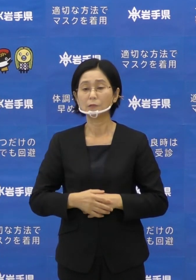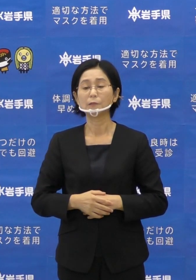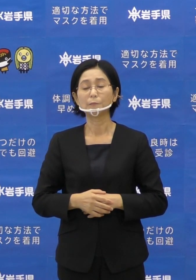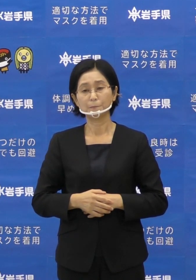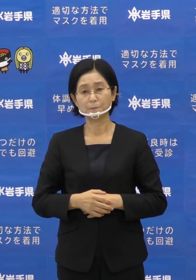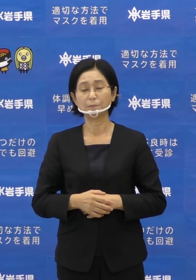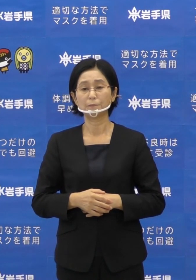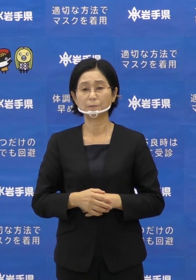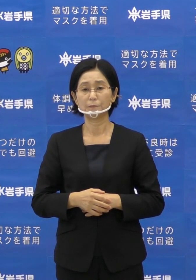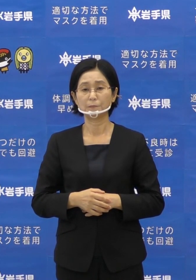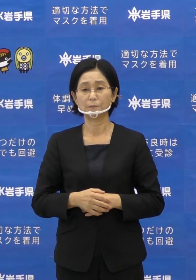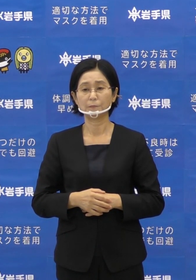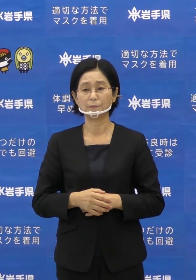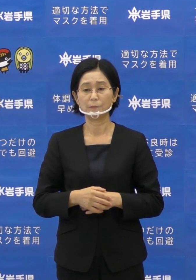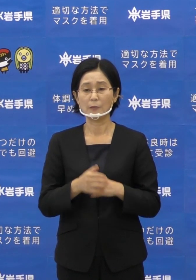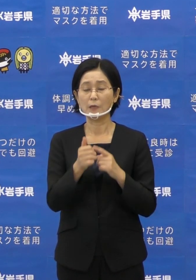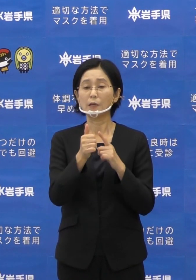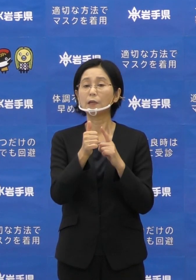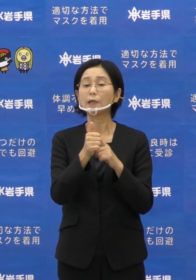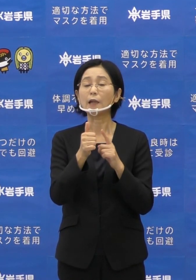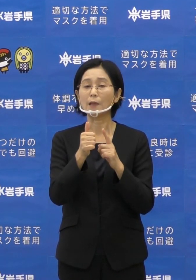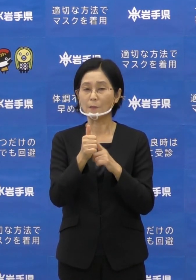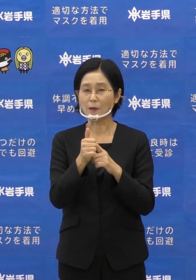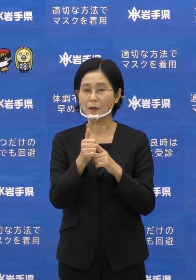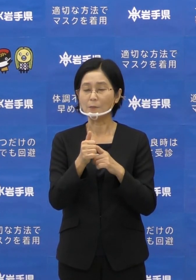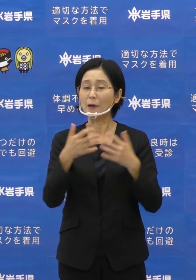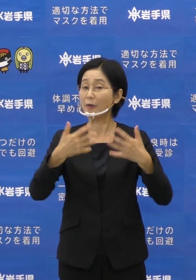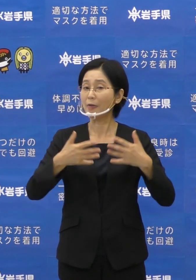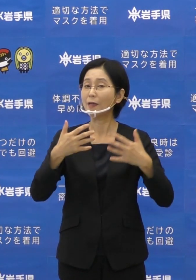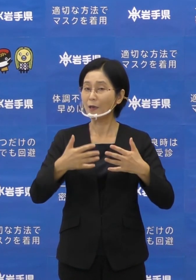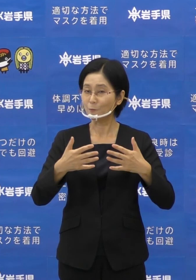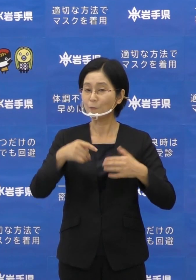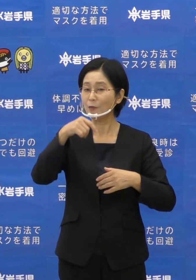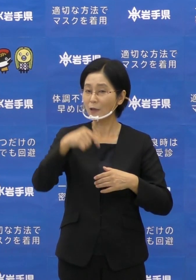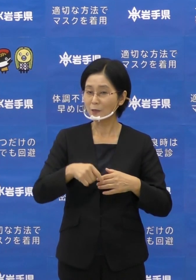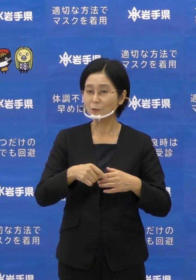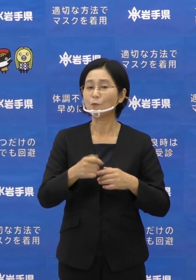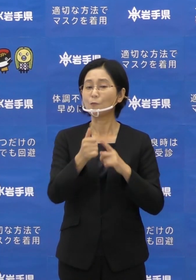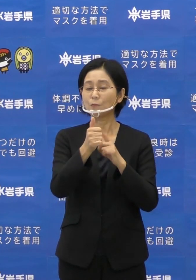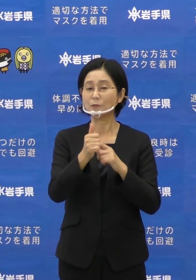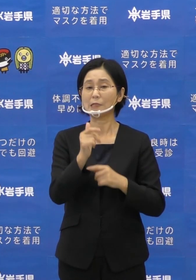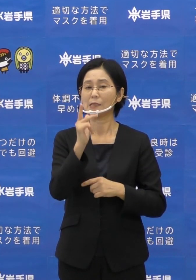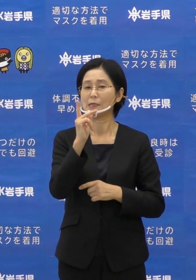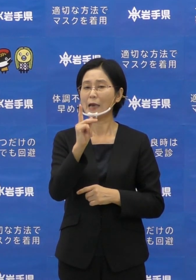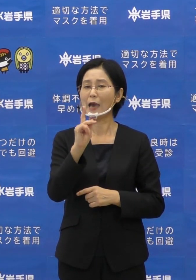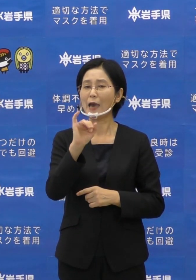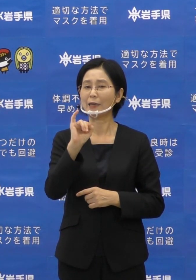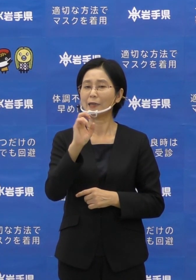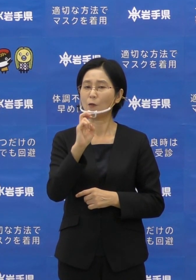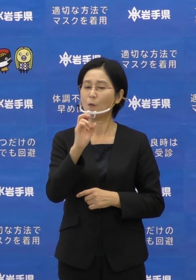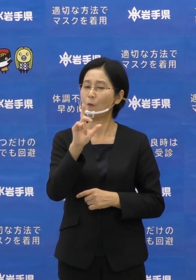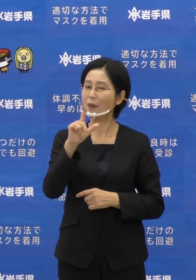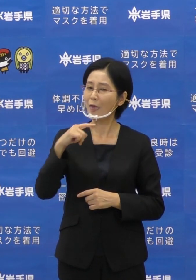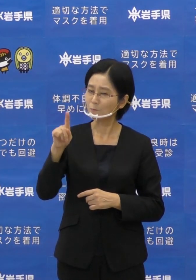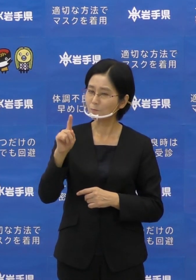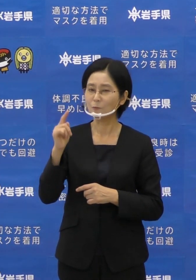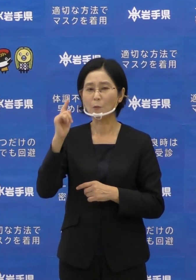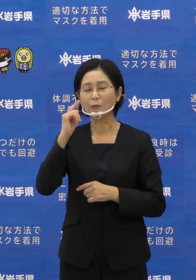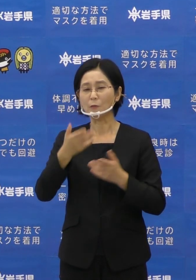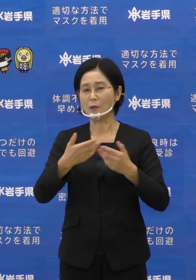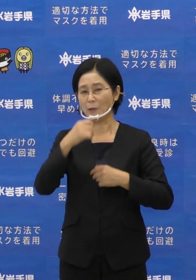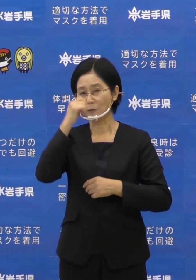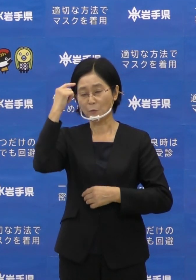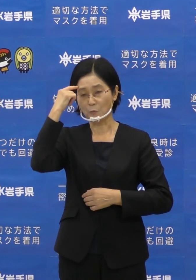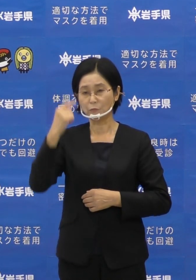そこは彼はカイロ連だと思って見ていればこの後見えてくると思いますよ。 最後に1点だ